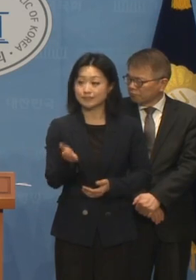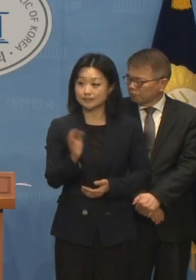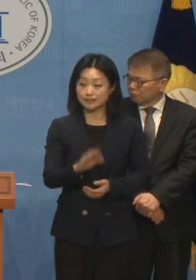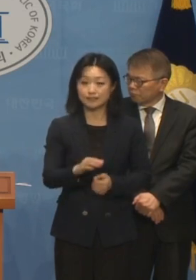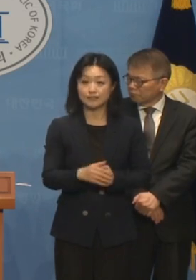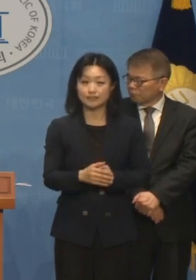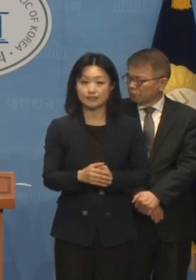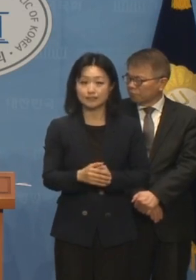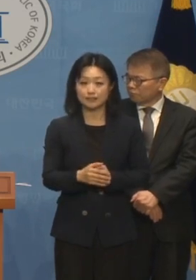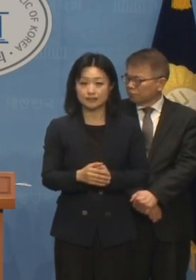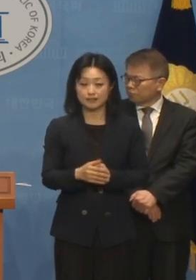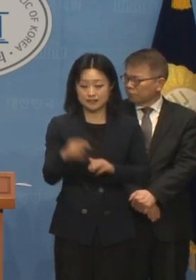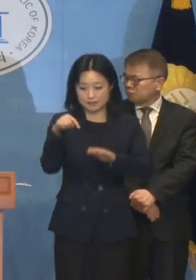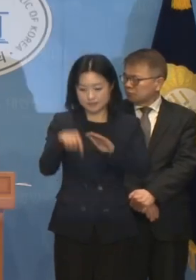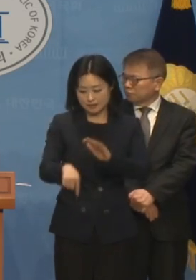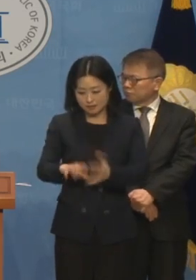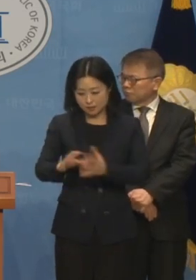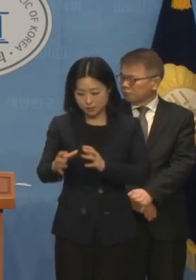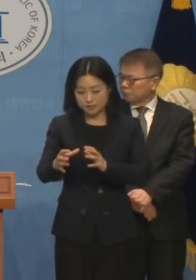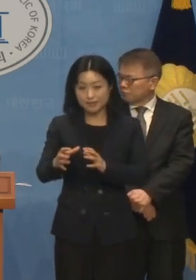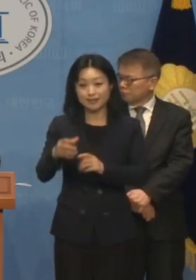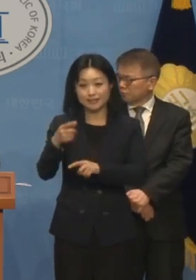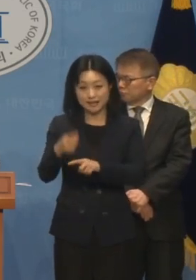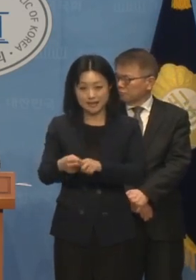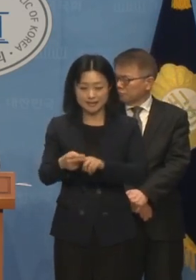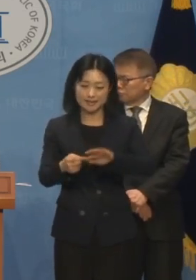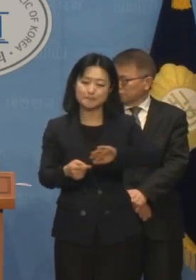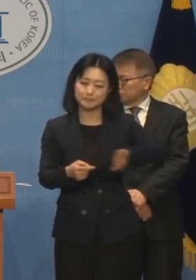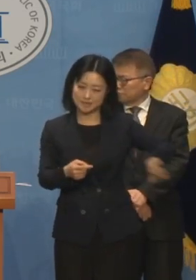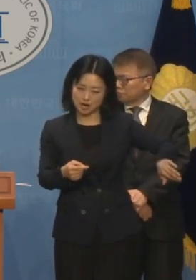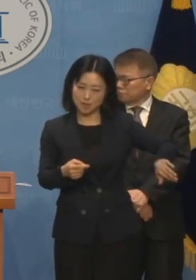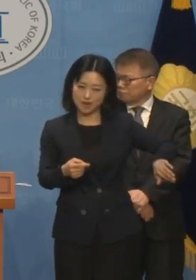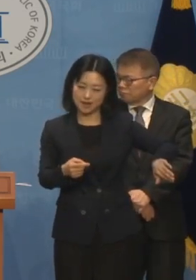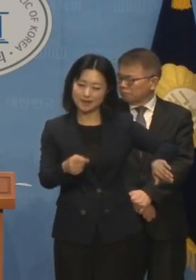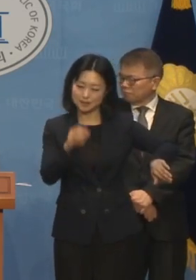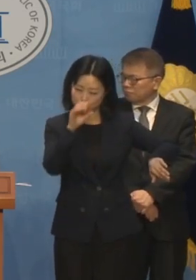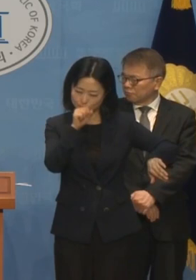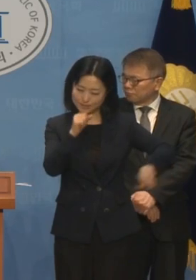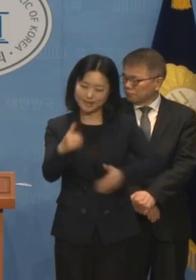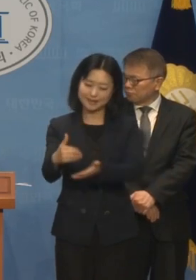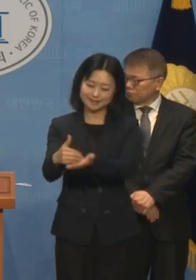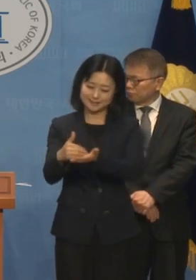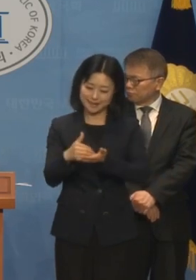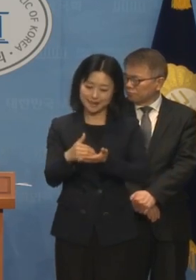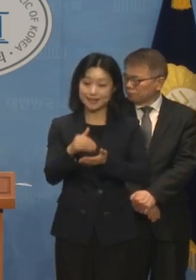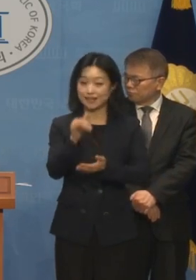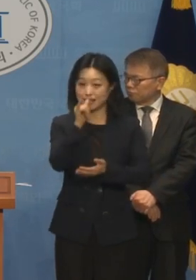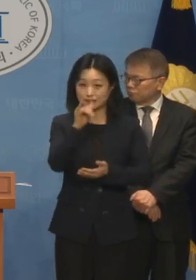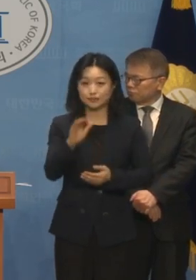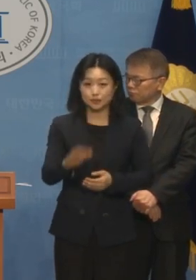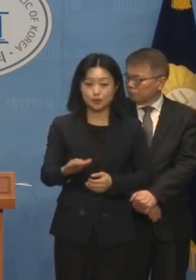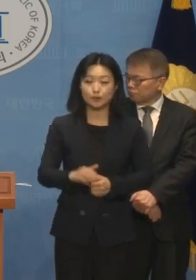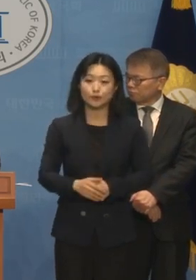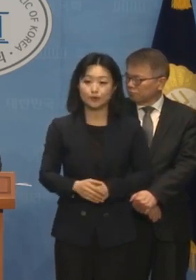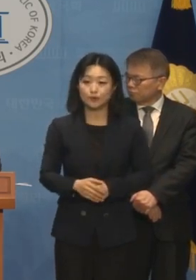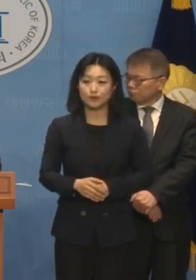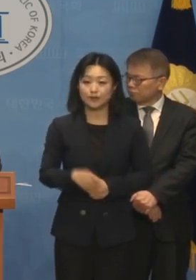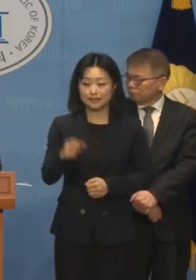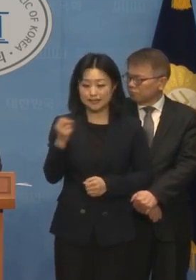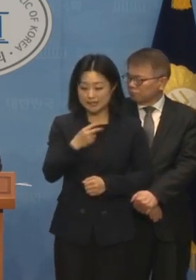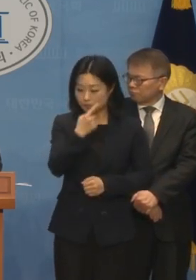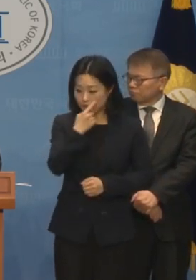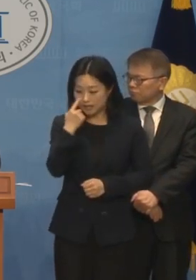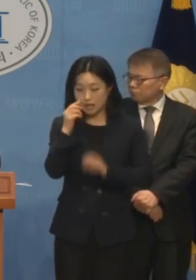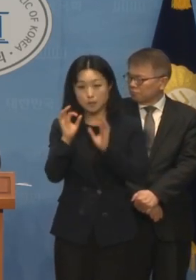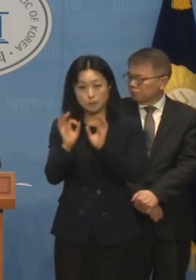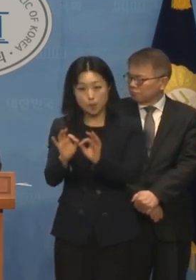의제 수기 과정에서 제외를 했으면 좋겠다는 의견이 있었고 그것을